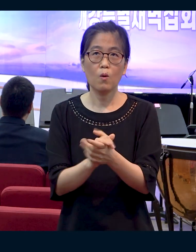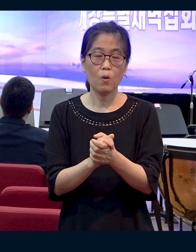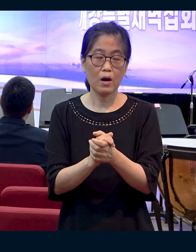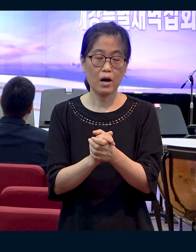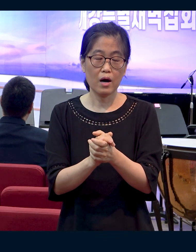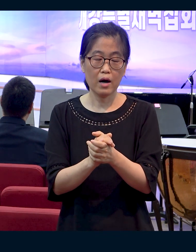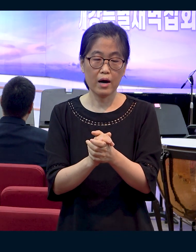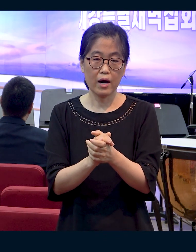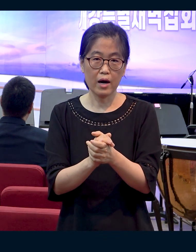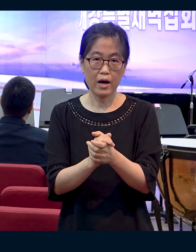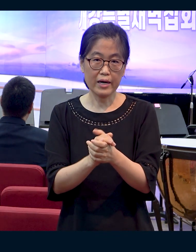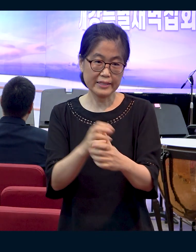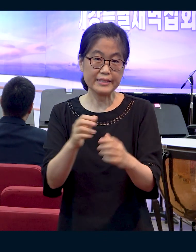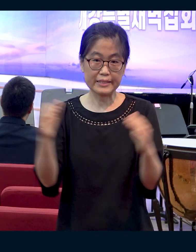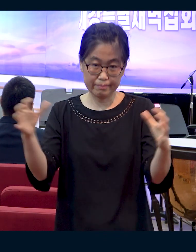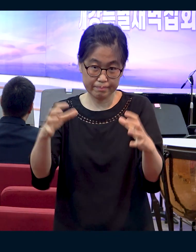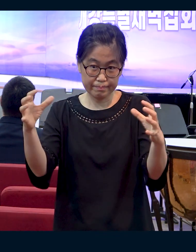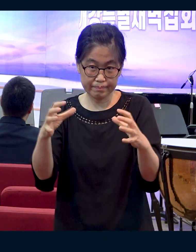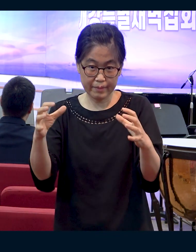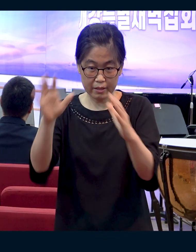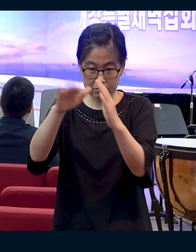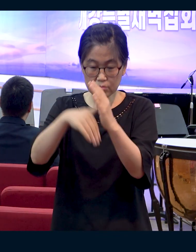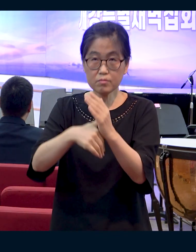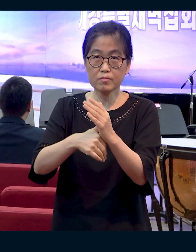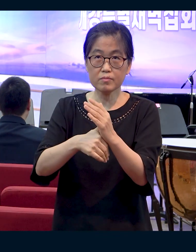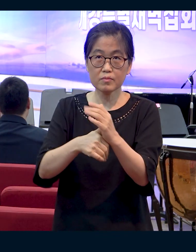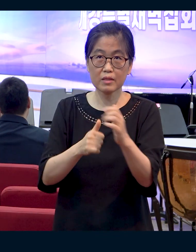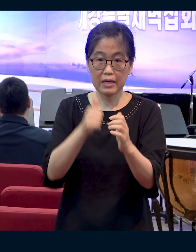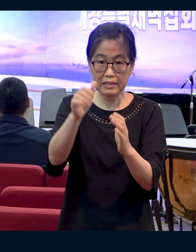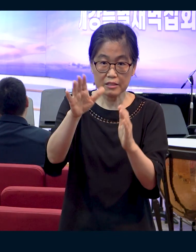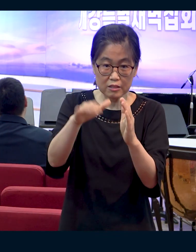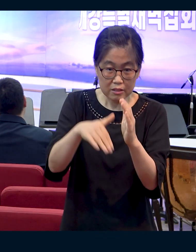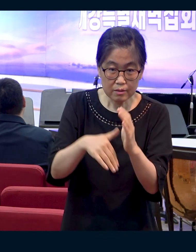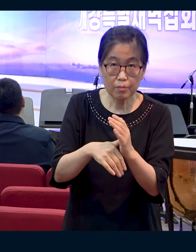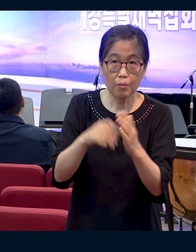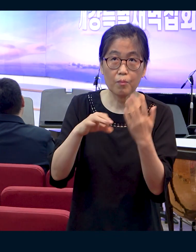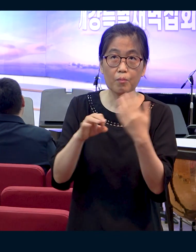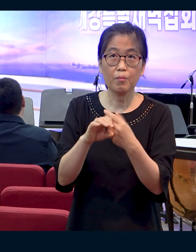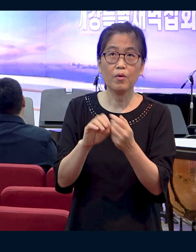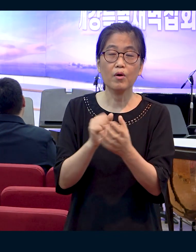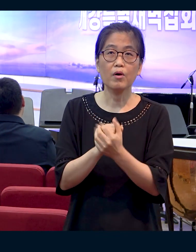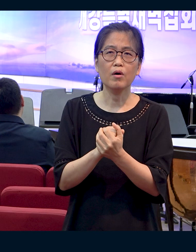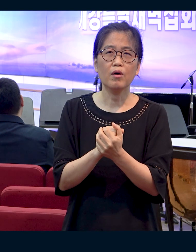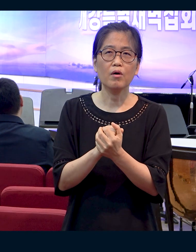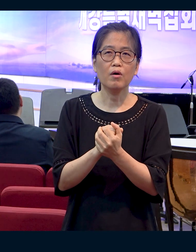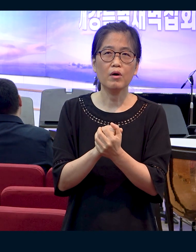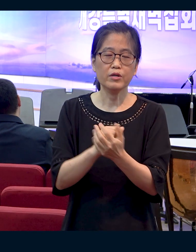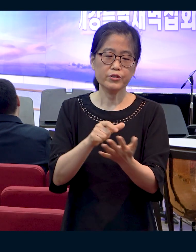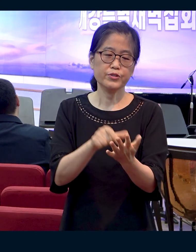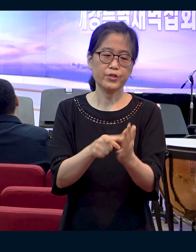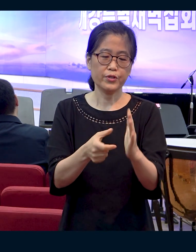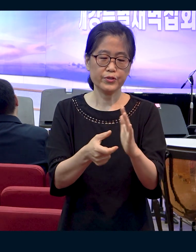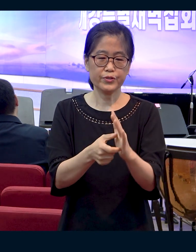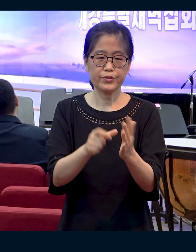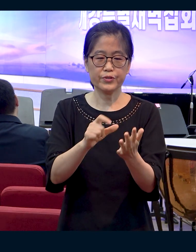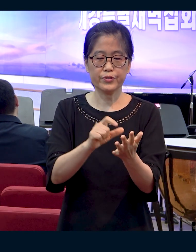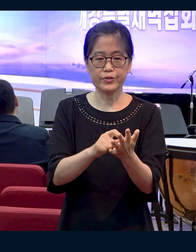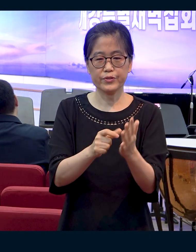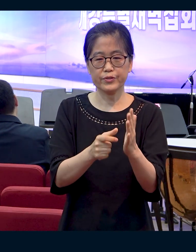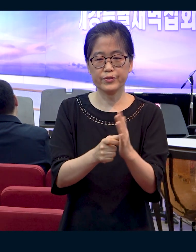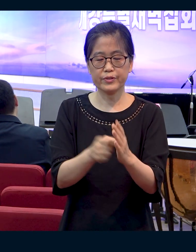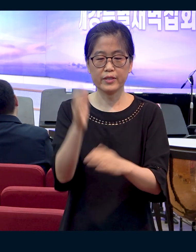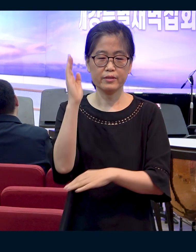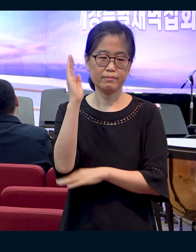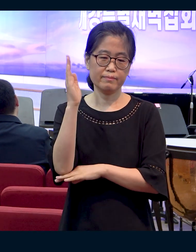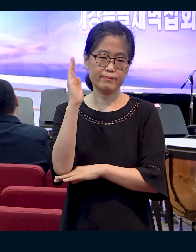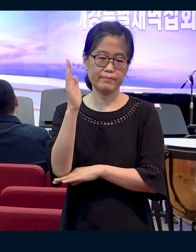스타일대로 자기를 잘 지키면서, 거기 가면 이제 막 자기 삶도 얘기하고 해야 되는데, 이분은 적당히 풀 건 풀고